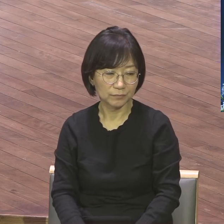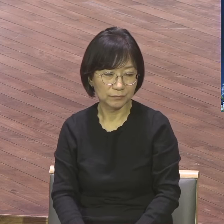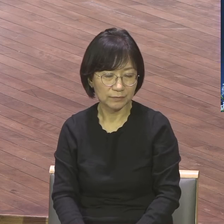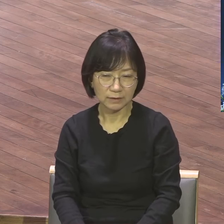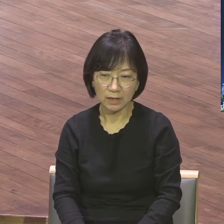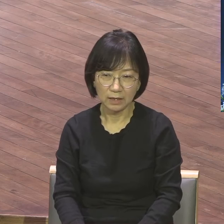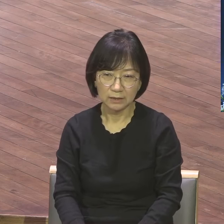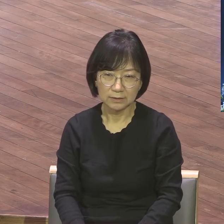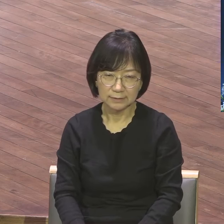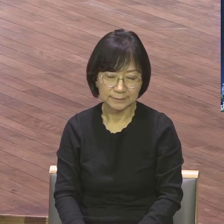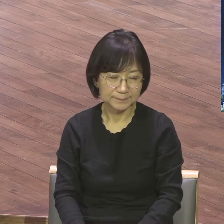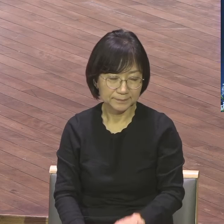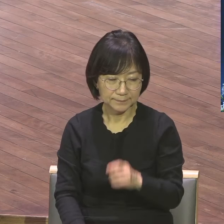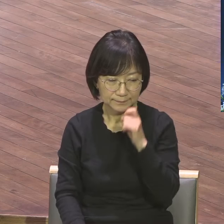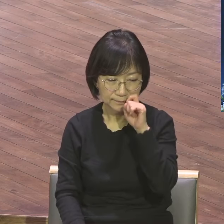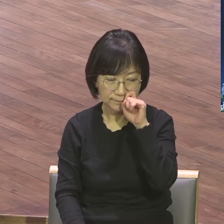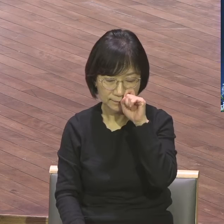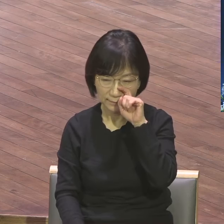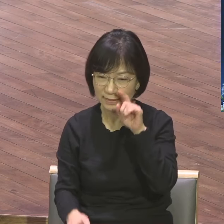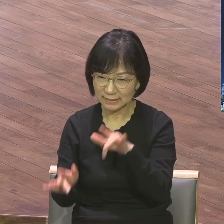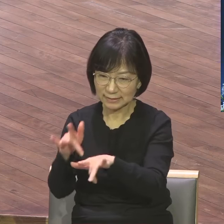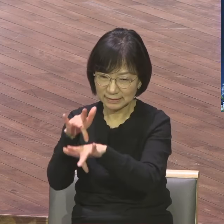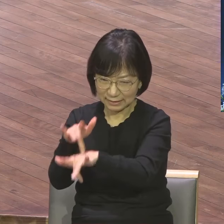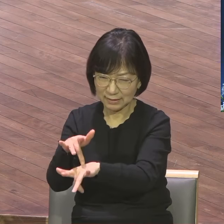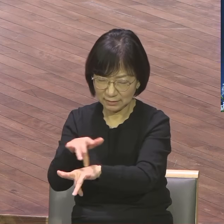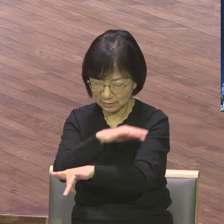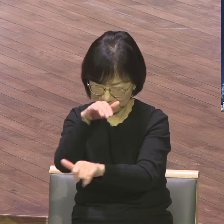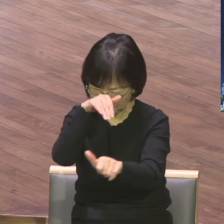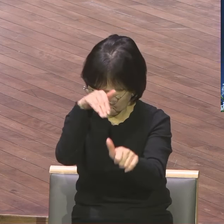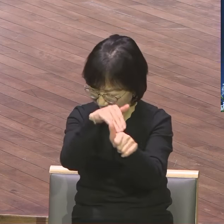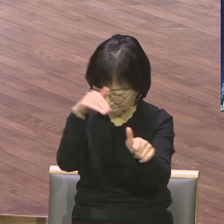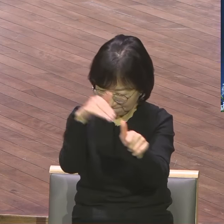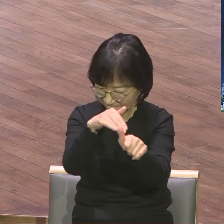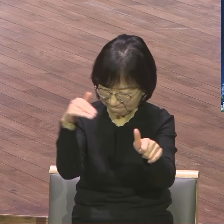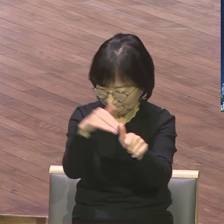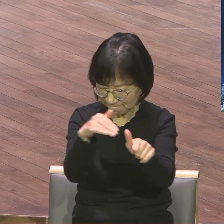입장에서는 강력한 저항이 온 겁니다.